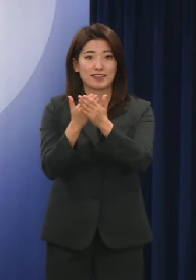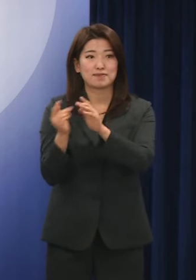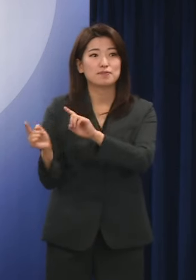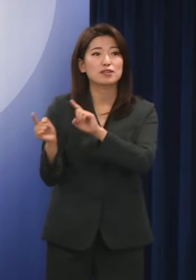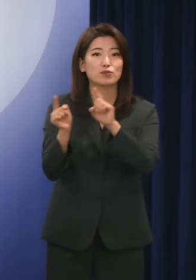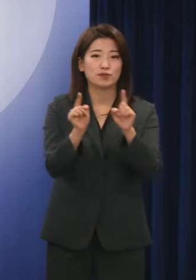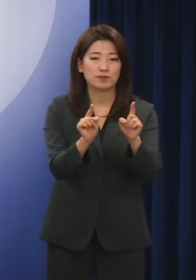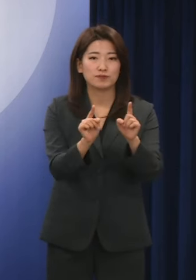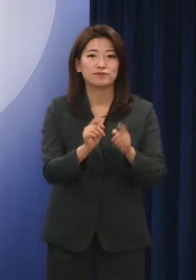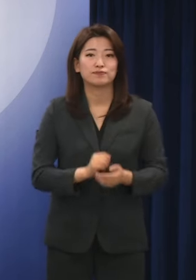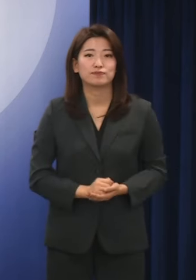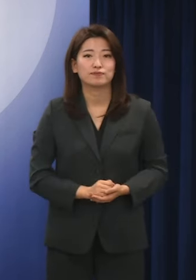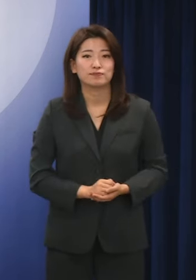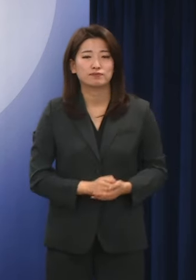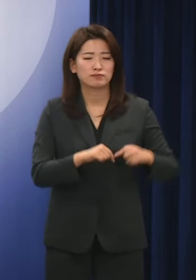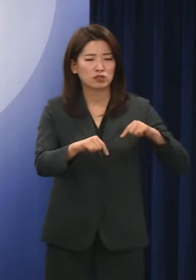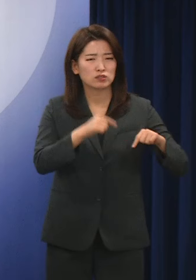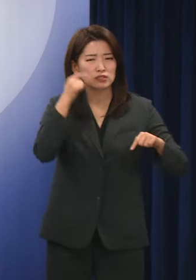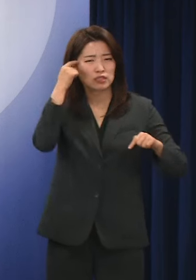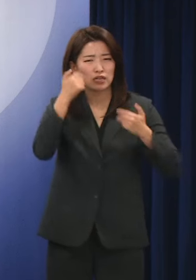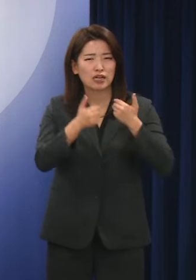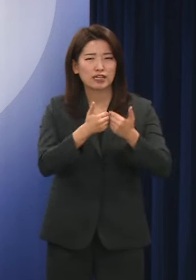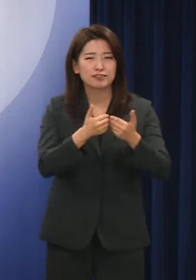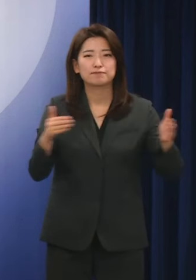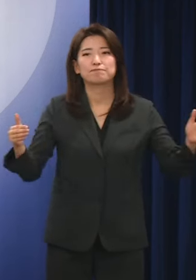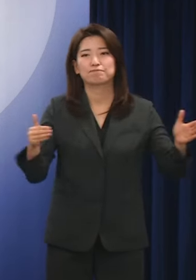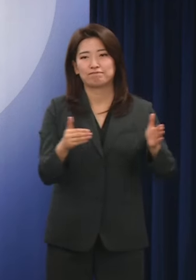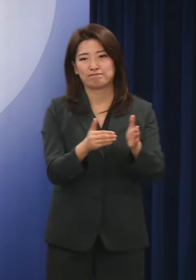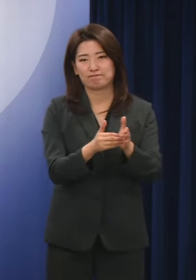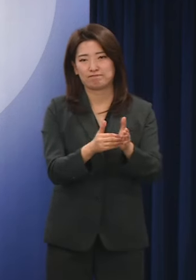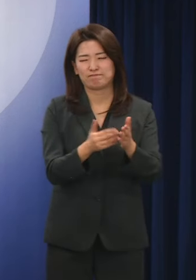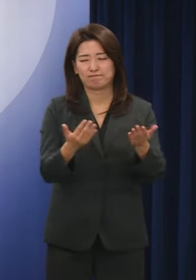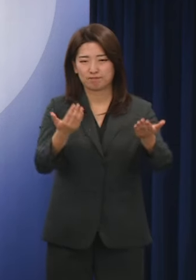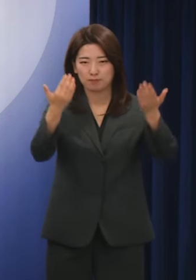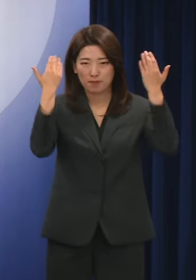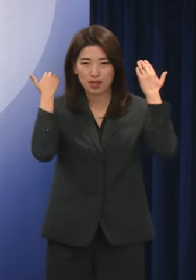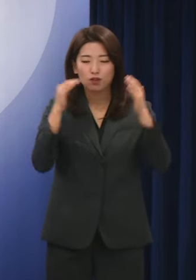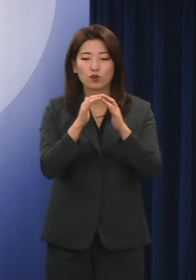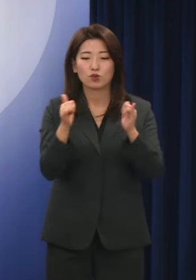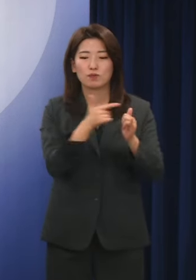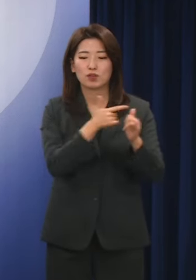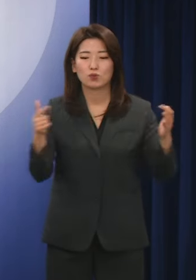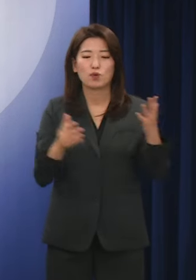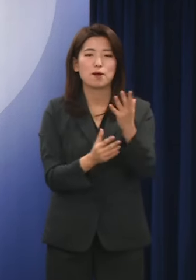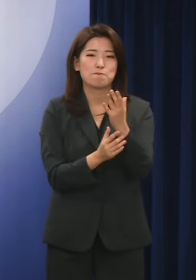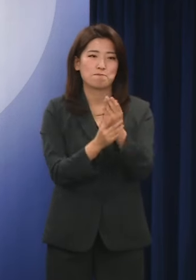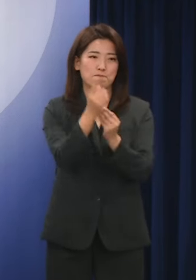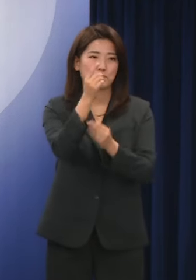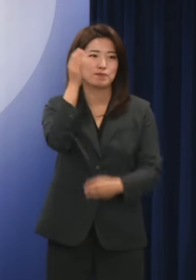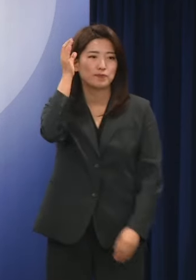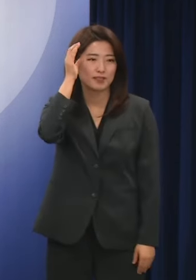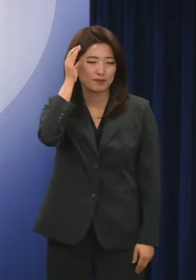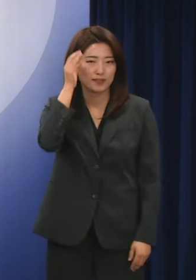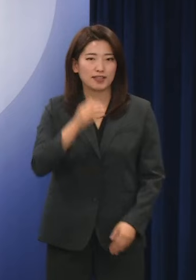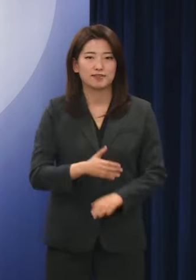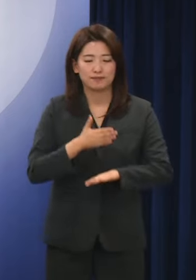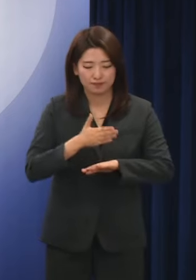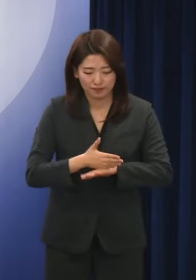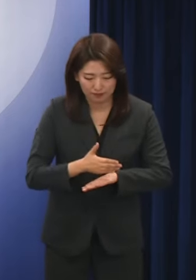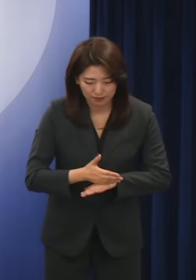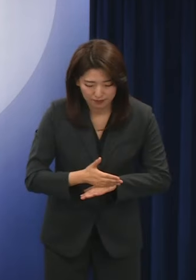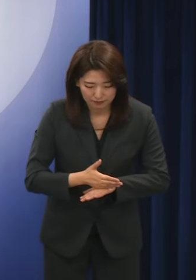제고하며 정치 이념 갈등은 일단락하고 국민 통합의 계기를 마련할 수 있기를 기대합니다.